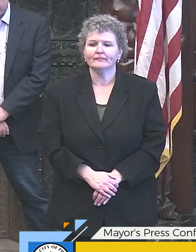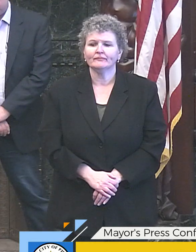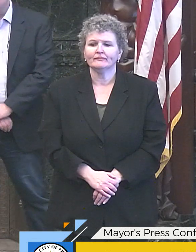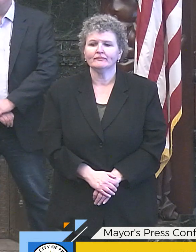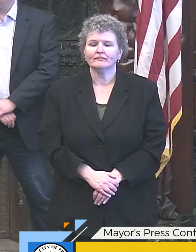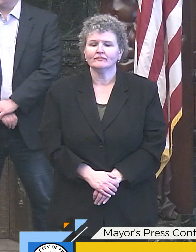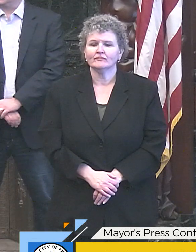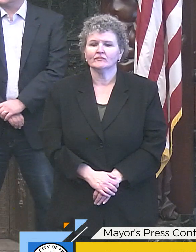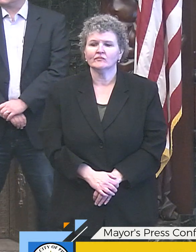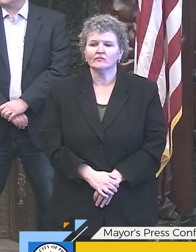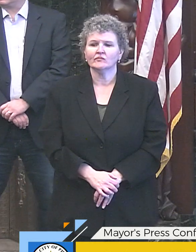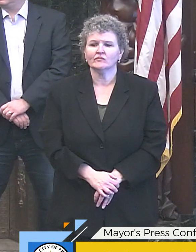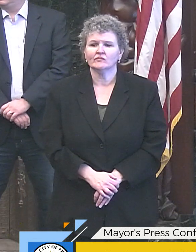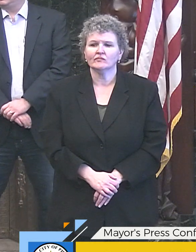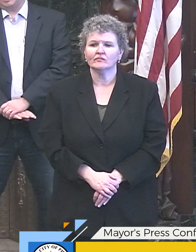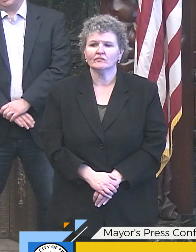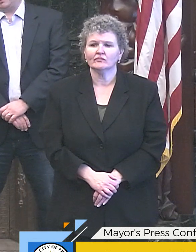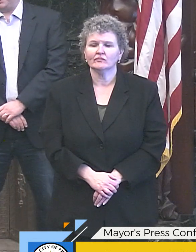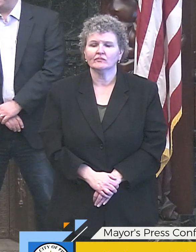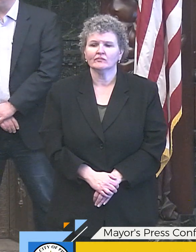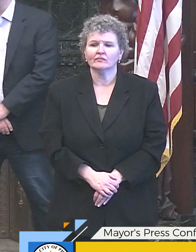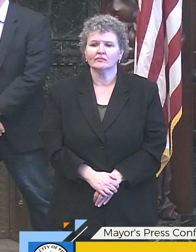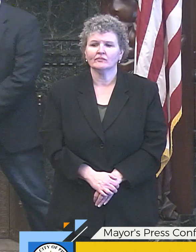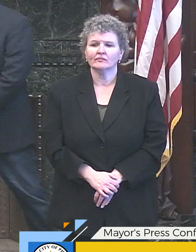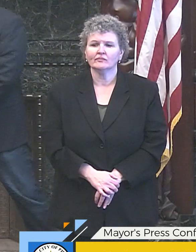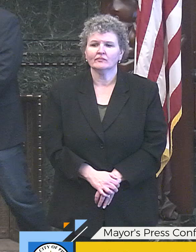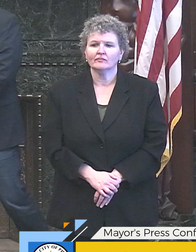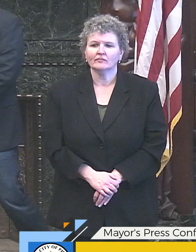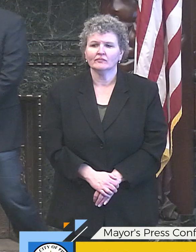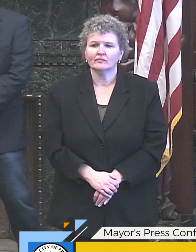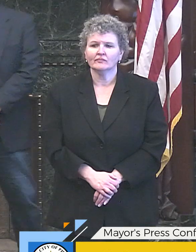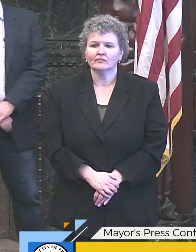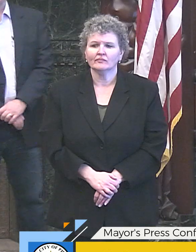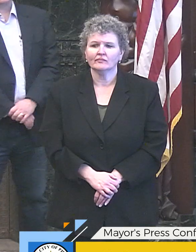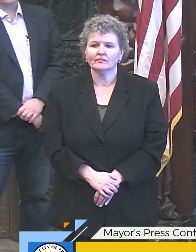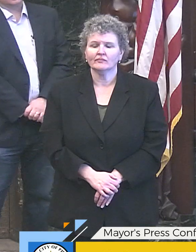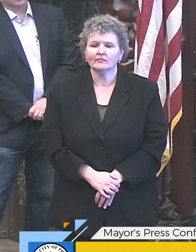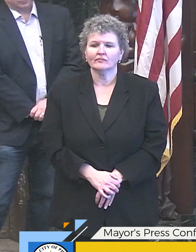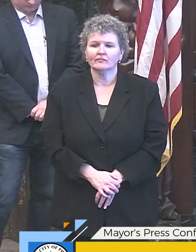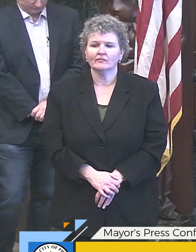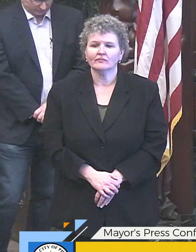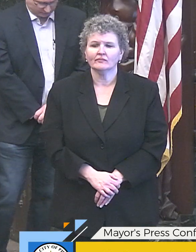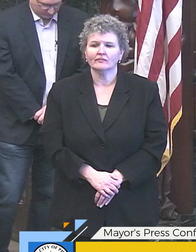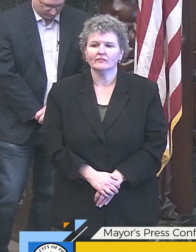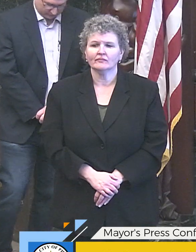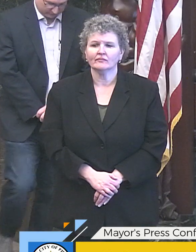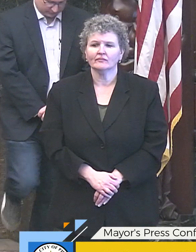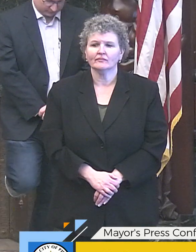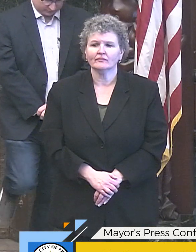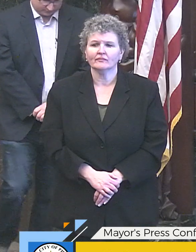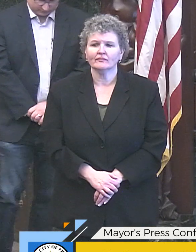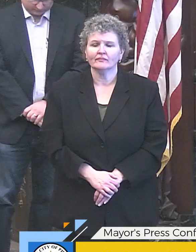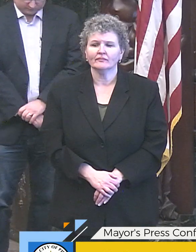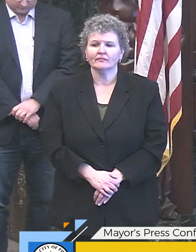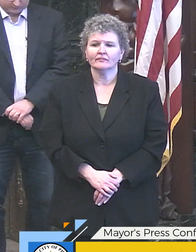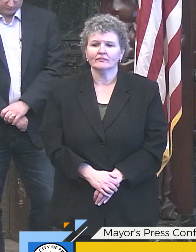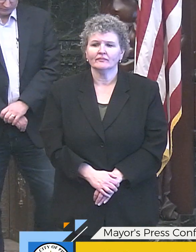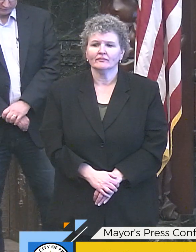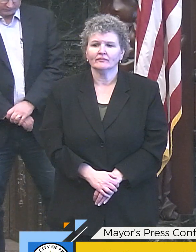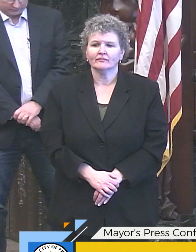bastante drástico de personas que están siendo contagiados por el virus y todo el mundo tiene que ir en algún momento al